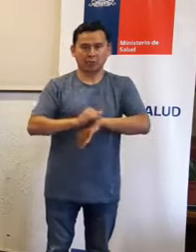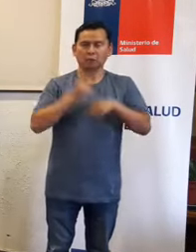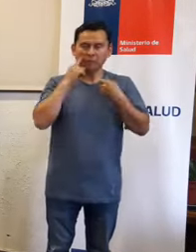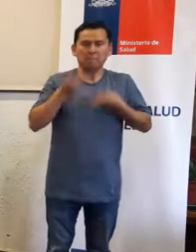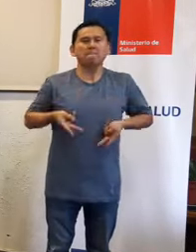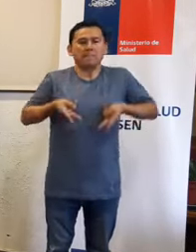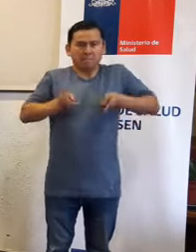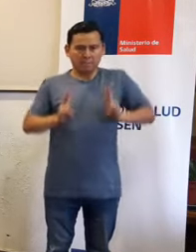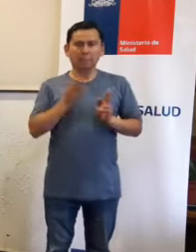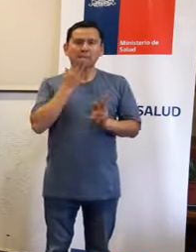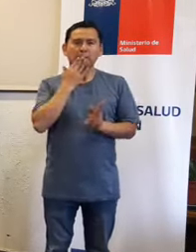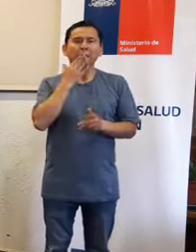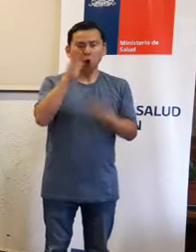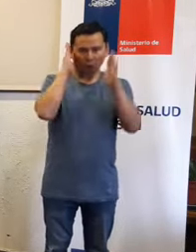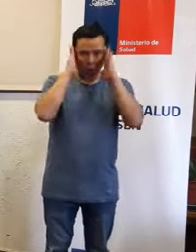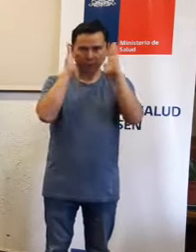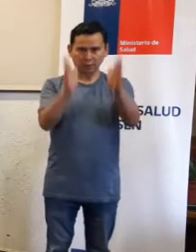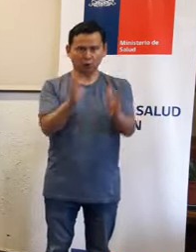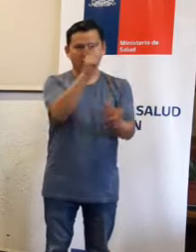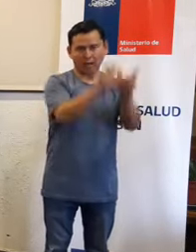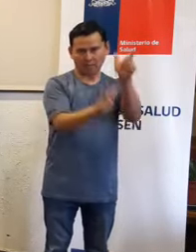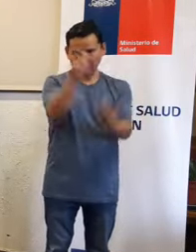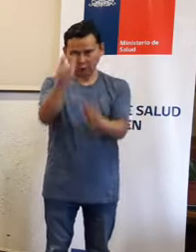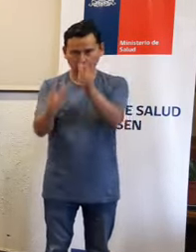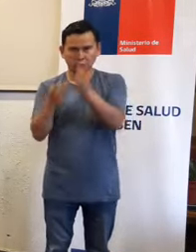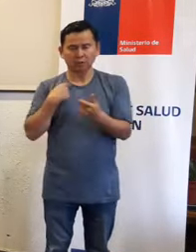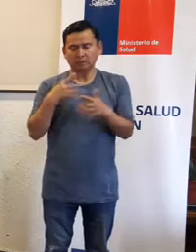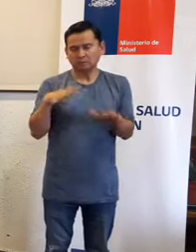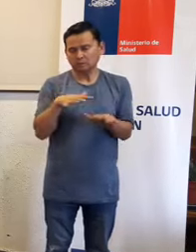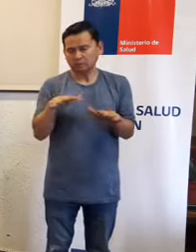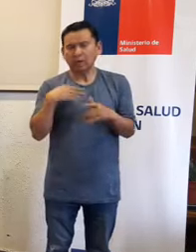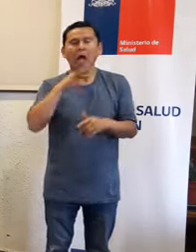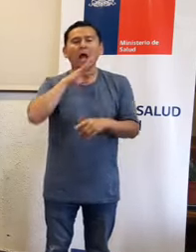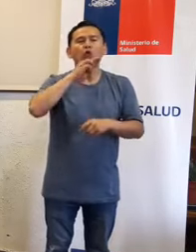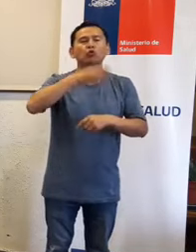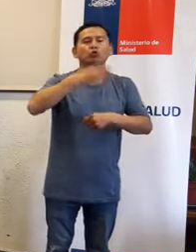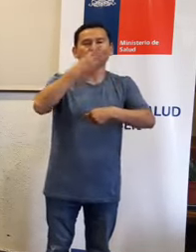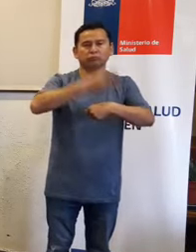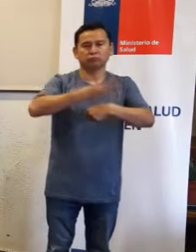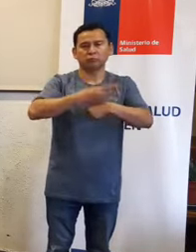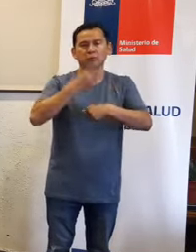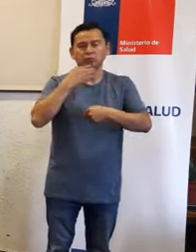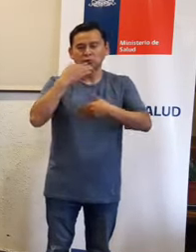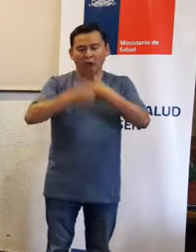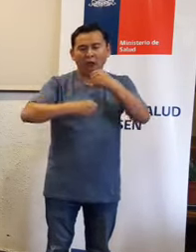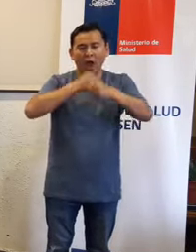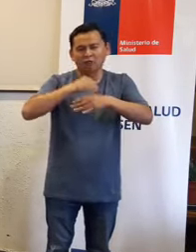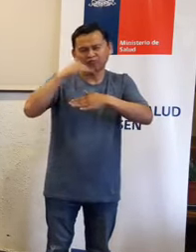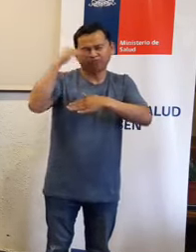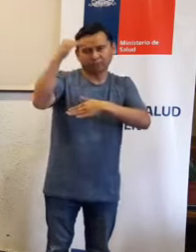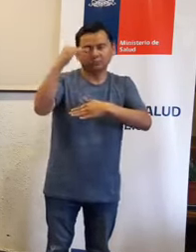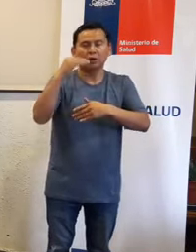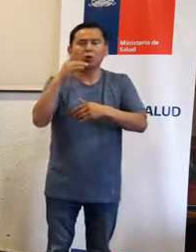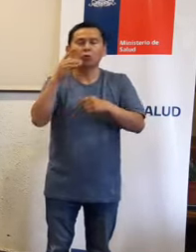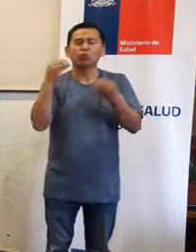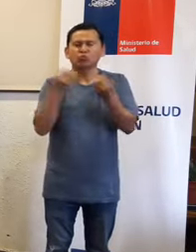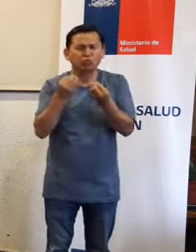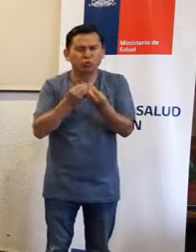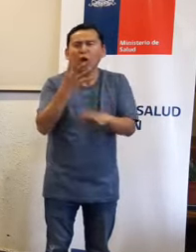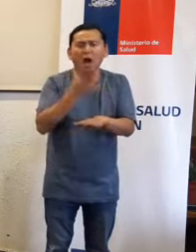mejorar la atención a este grupo crítico, que son adultos mayores de muy avanzada edad, muchos con